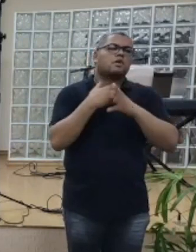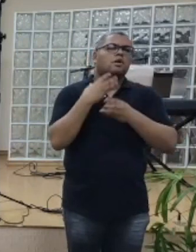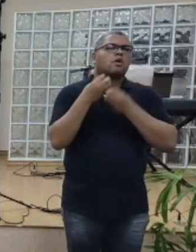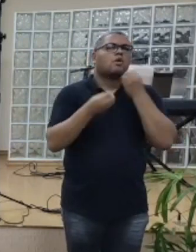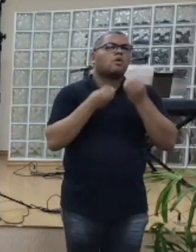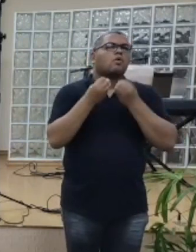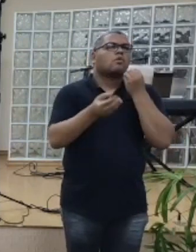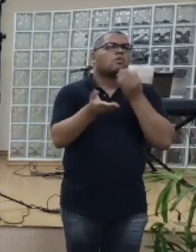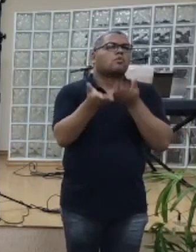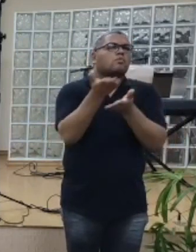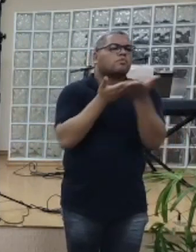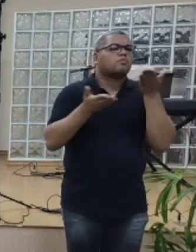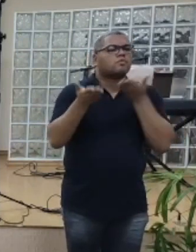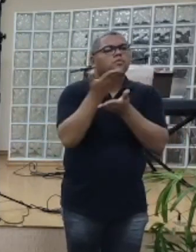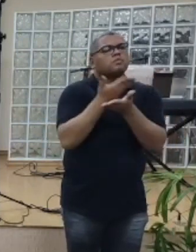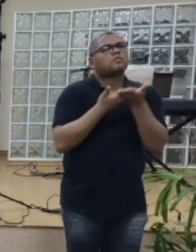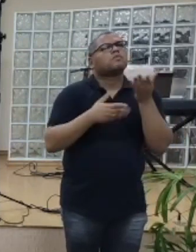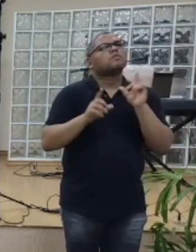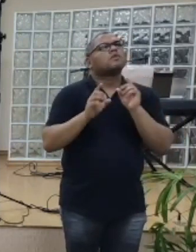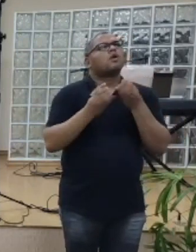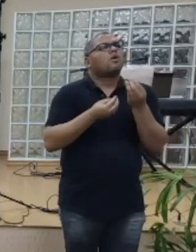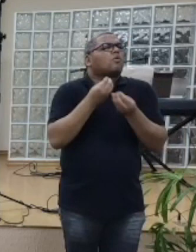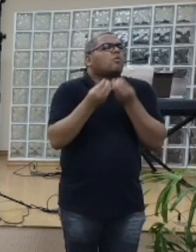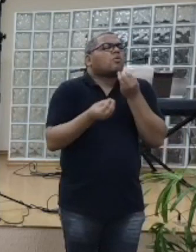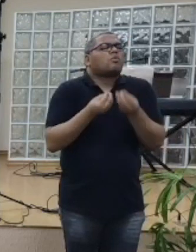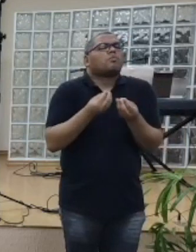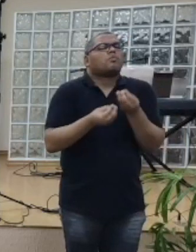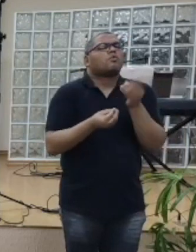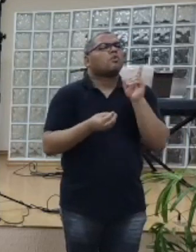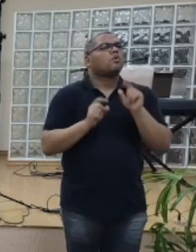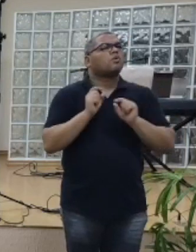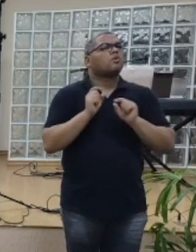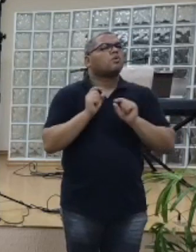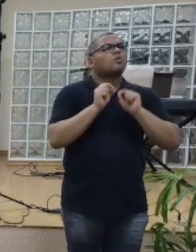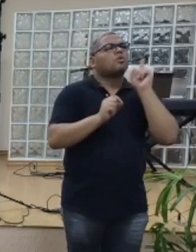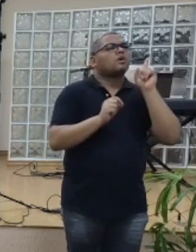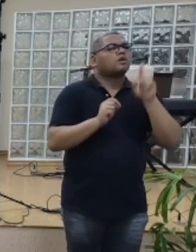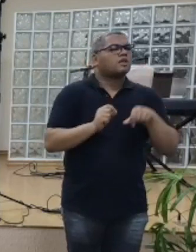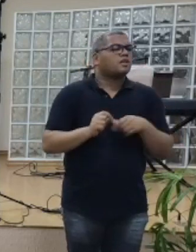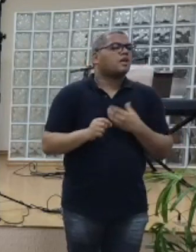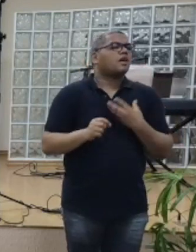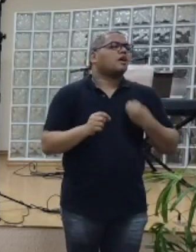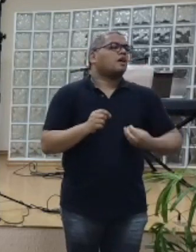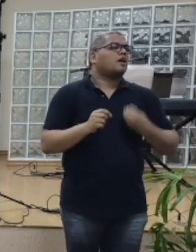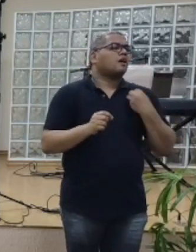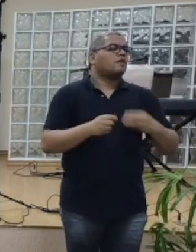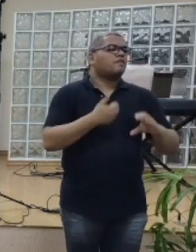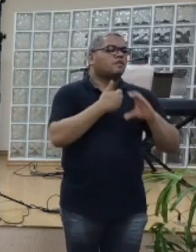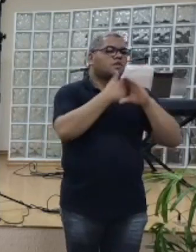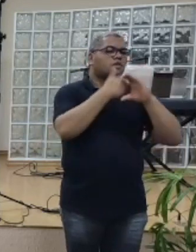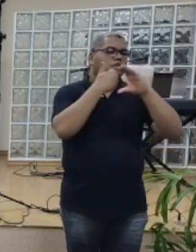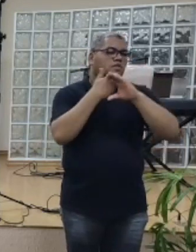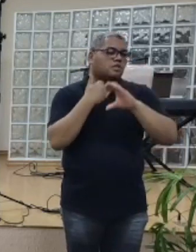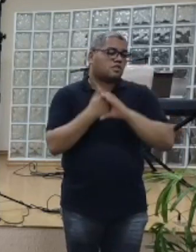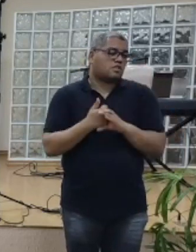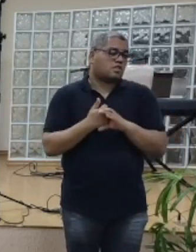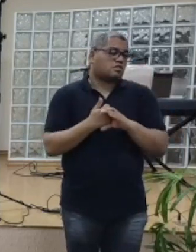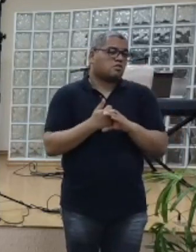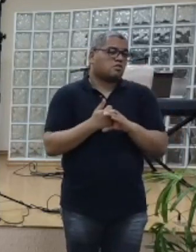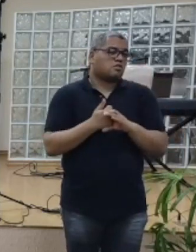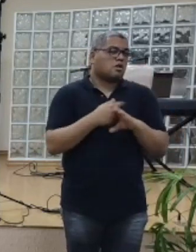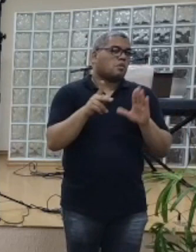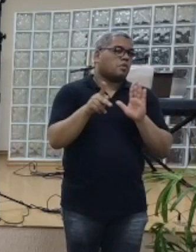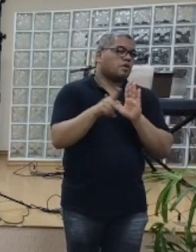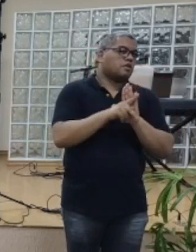Como? E o que é a vida cristã para nós? É ser membro de uma igreja? É pertencer à